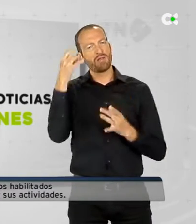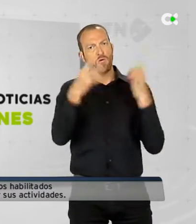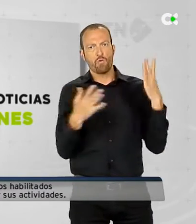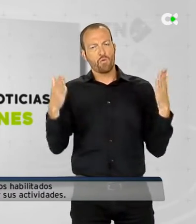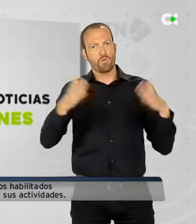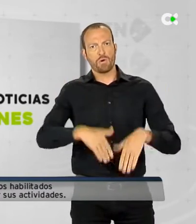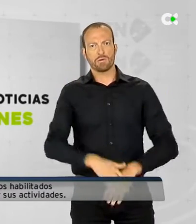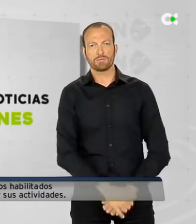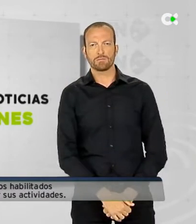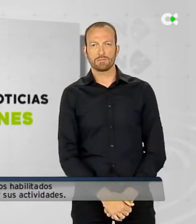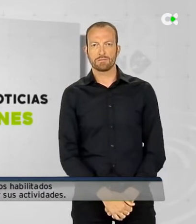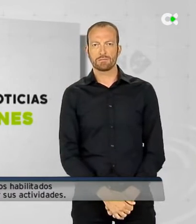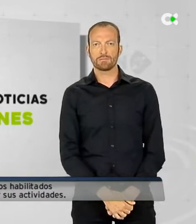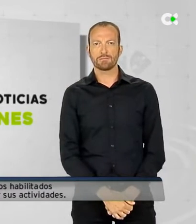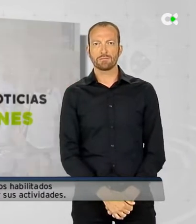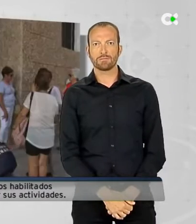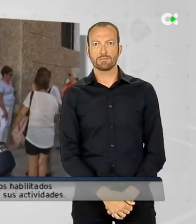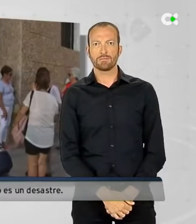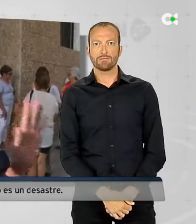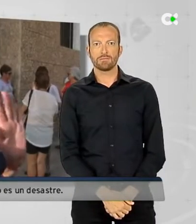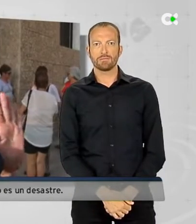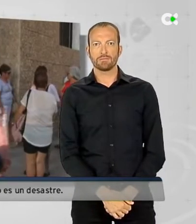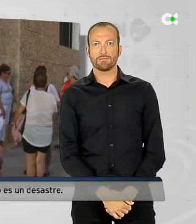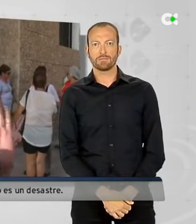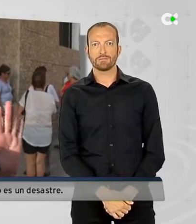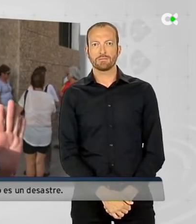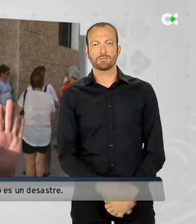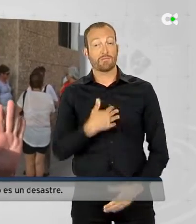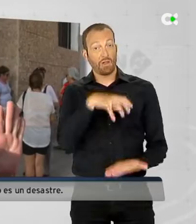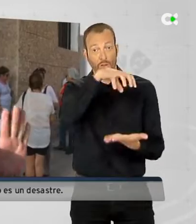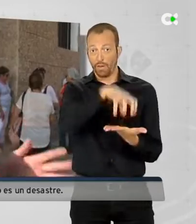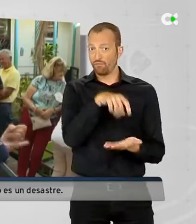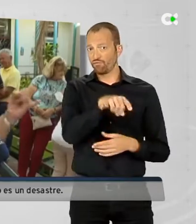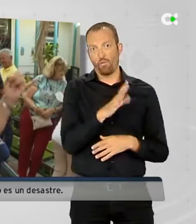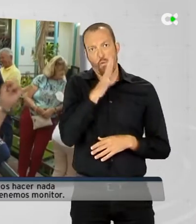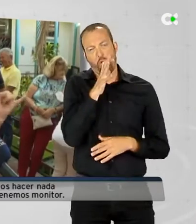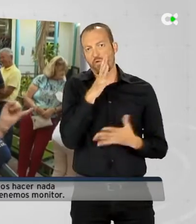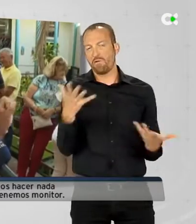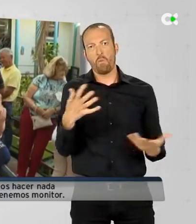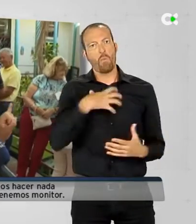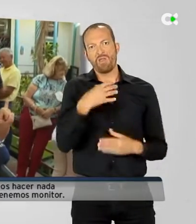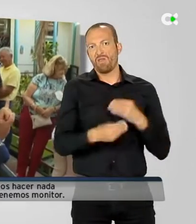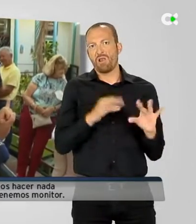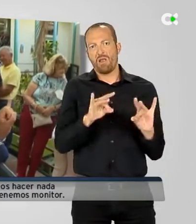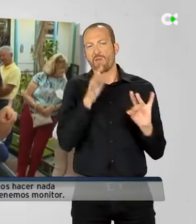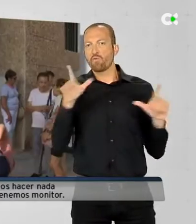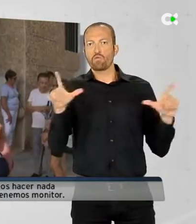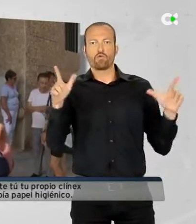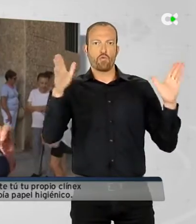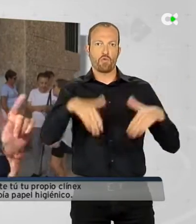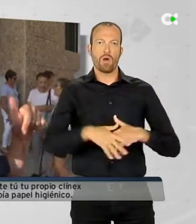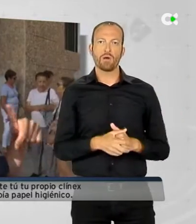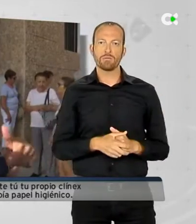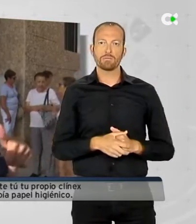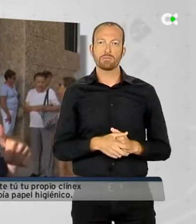realizar sus actividades. Este centro es un desastre. No podemos hacer nada porque no tenemos monitores. Tenías